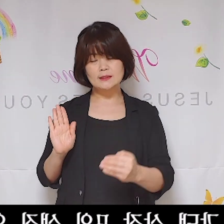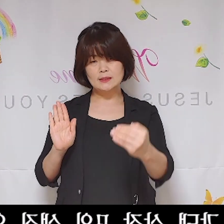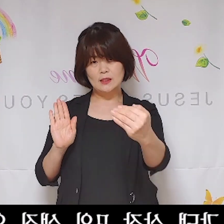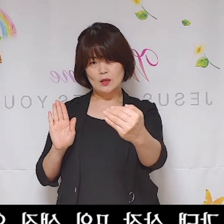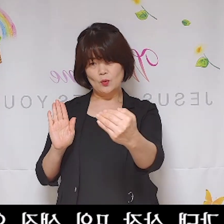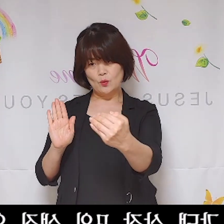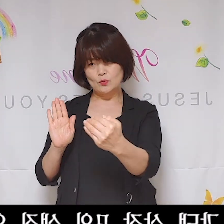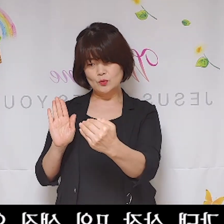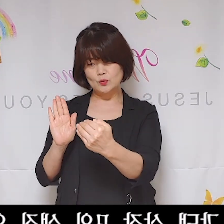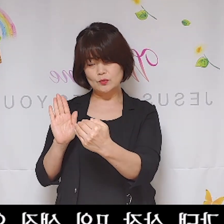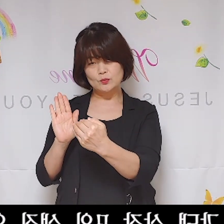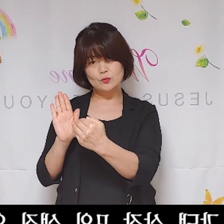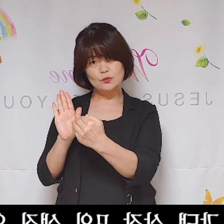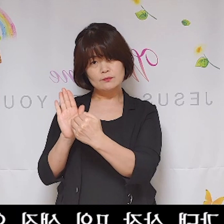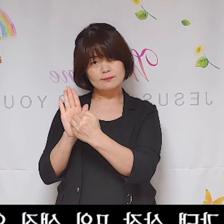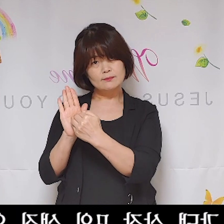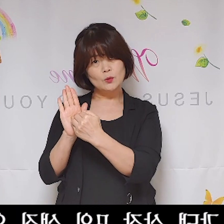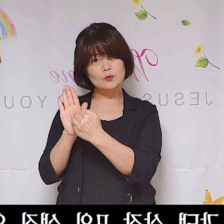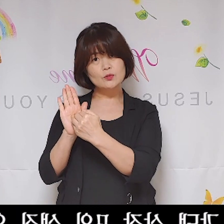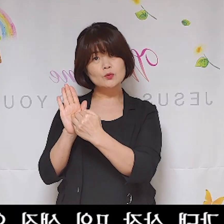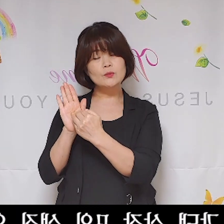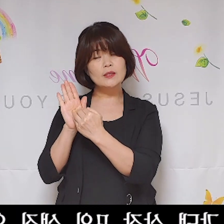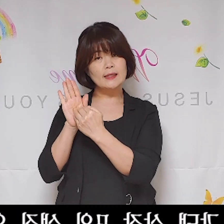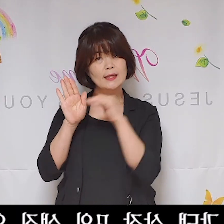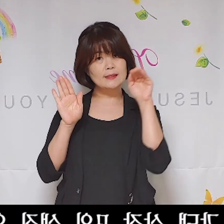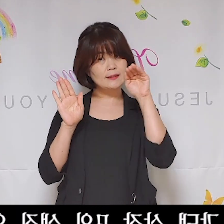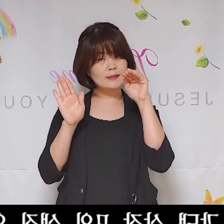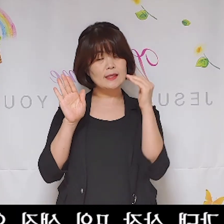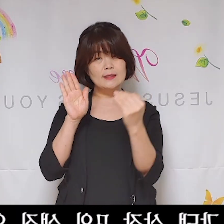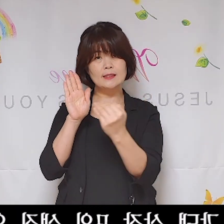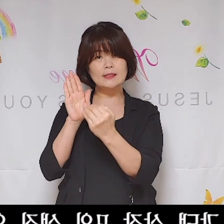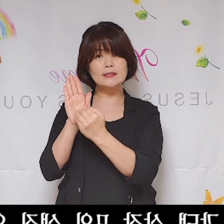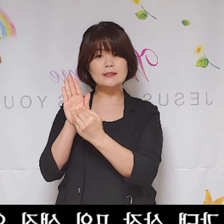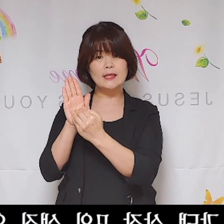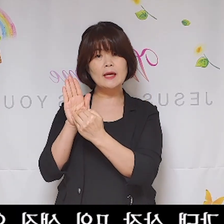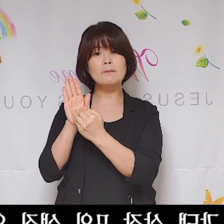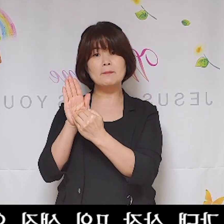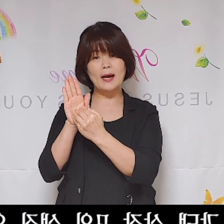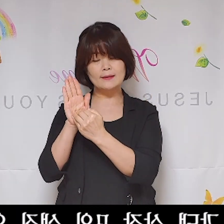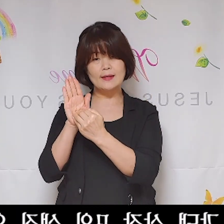손바닥을 오른손 손을 끝을 갖다 대시는 게 막다.